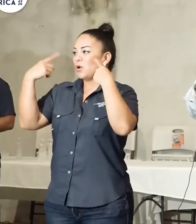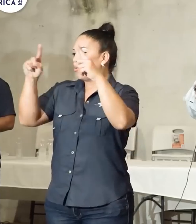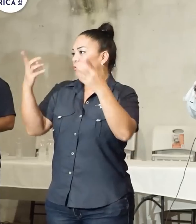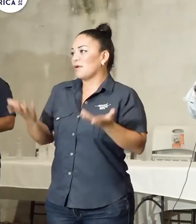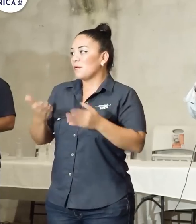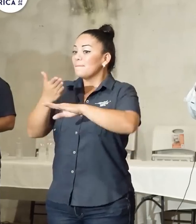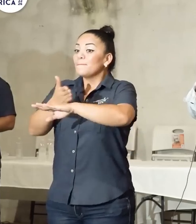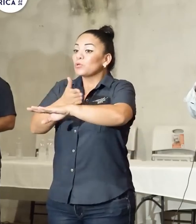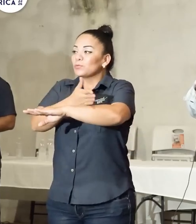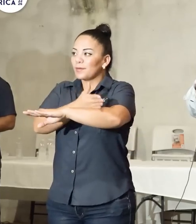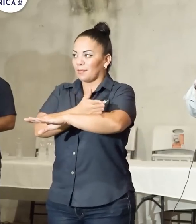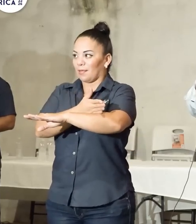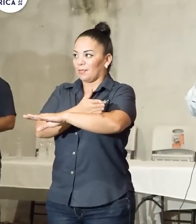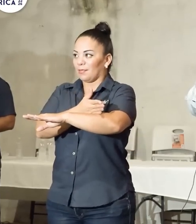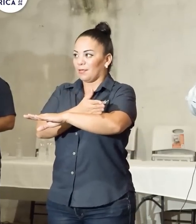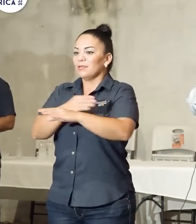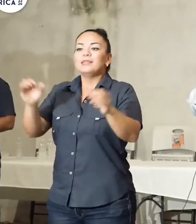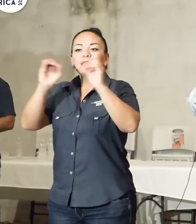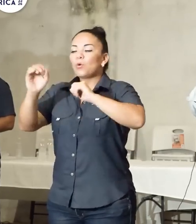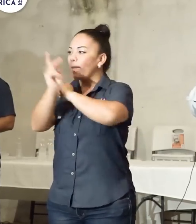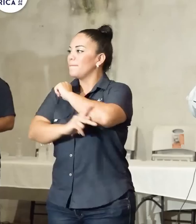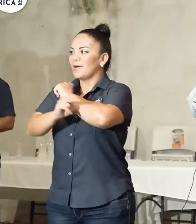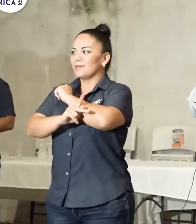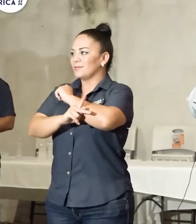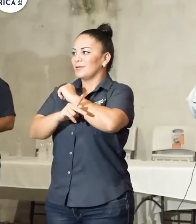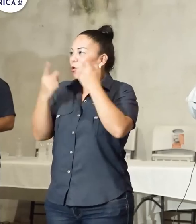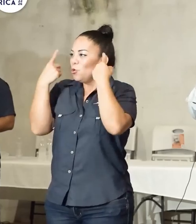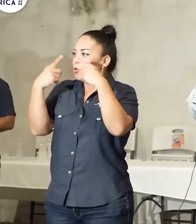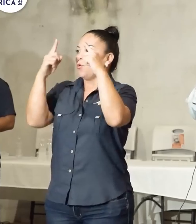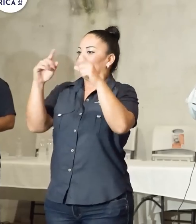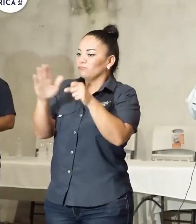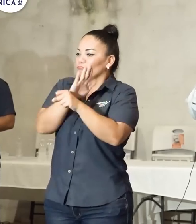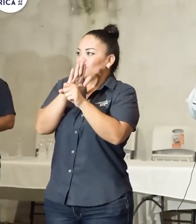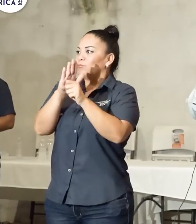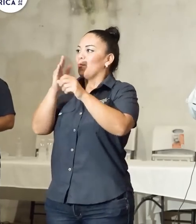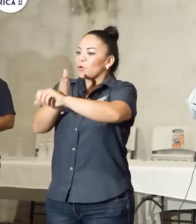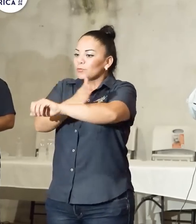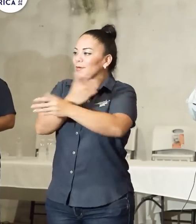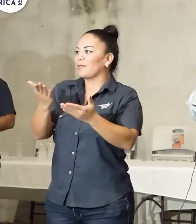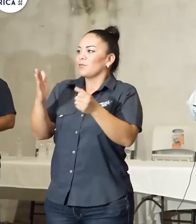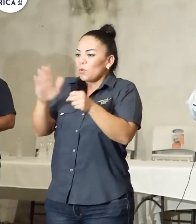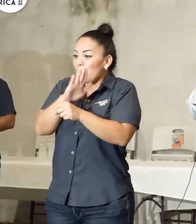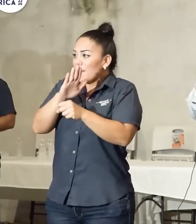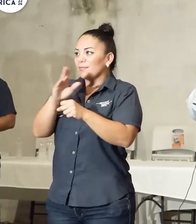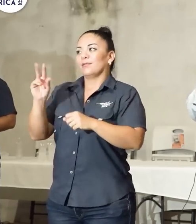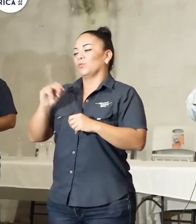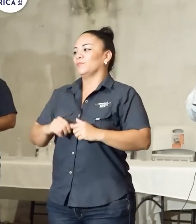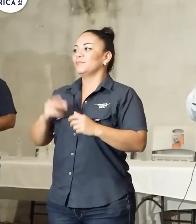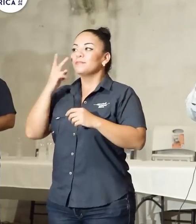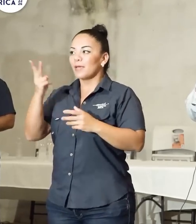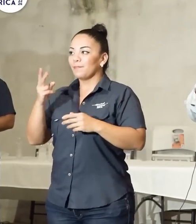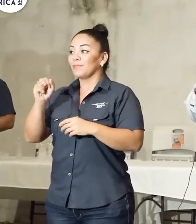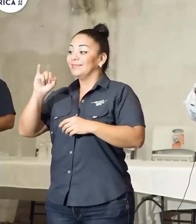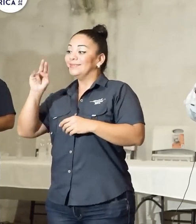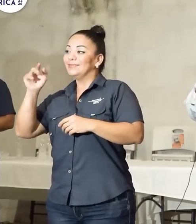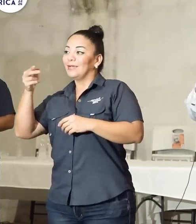la prosperidad. Ningún país llega a lograr la prosperidad absoluta. Mire,